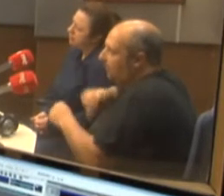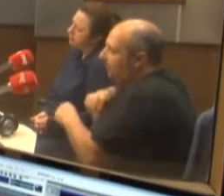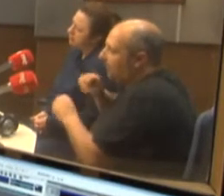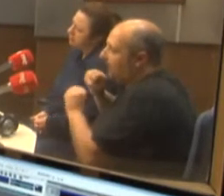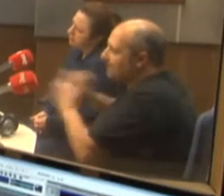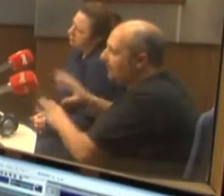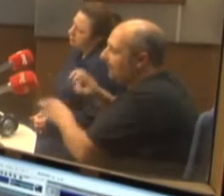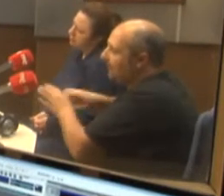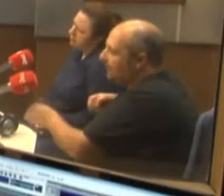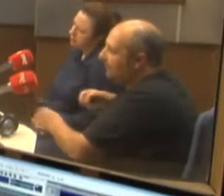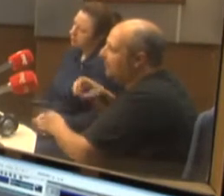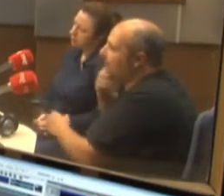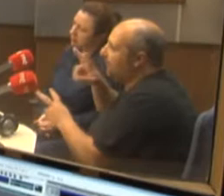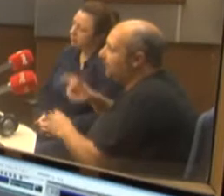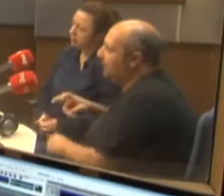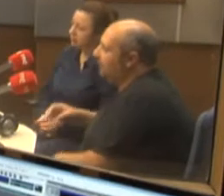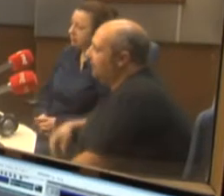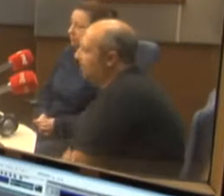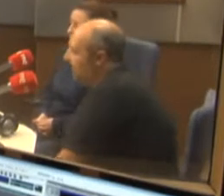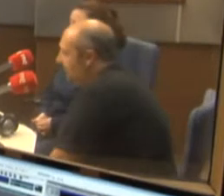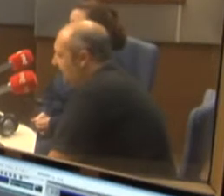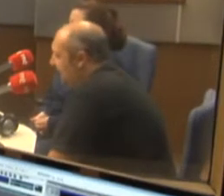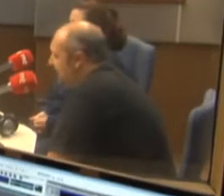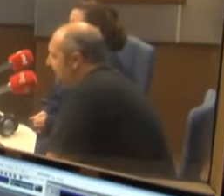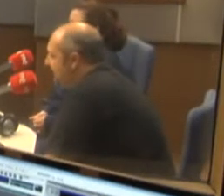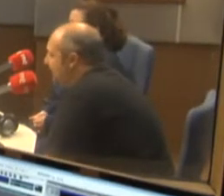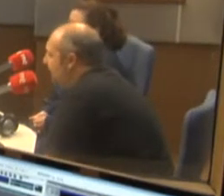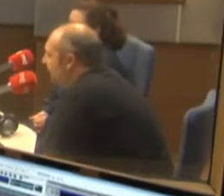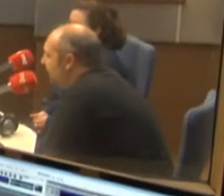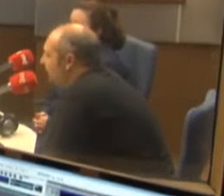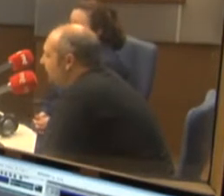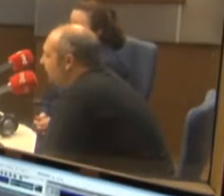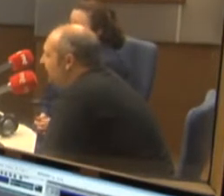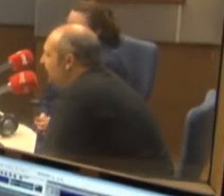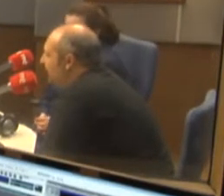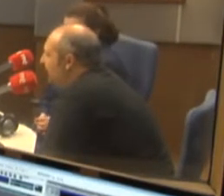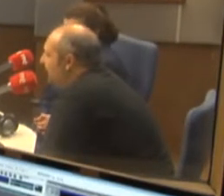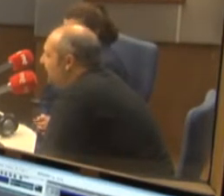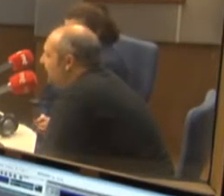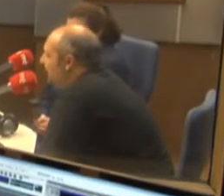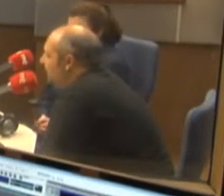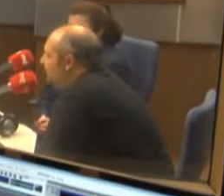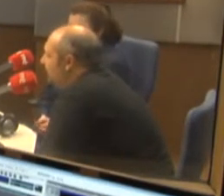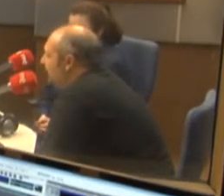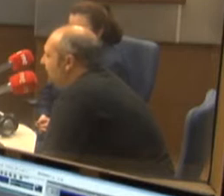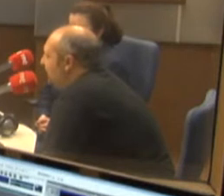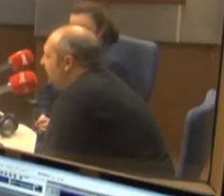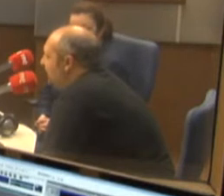si la situación esa se puede haber planteado. Lamentablemente, sí. Ha ocurrido varias veces que ha habido usuarios que no hemos podido